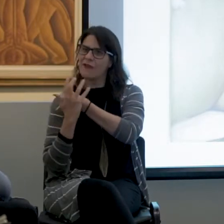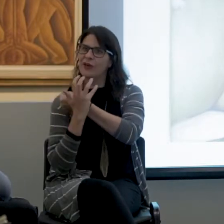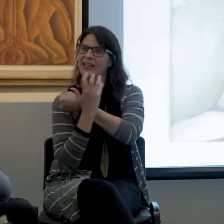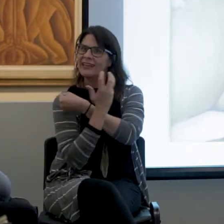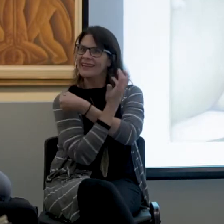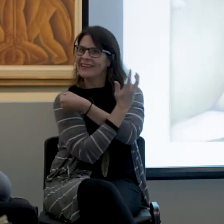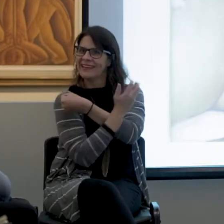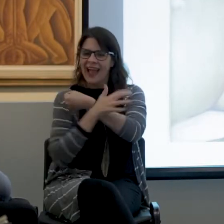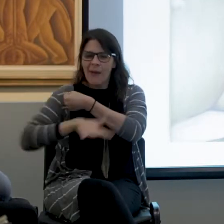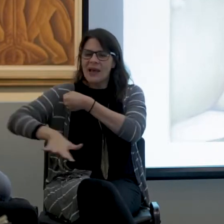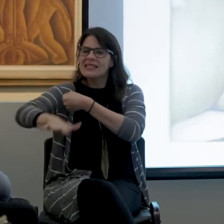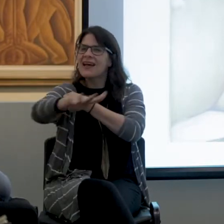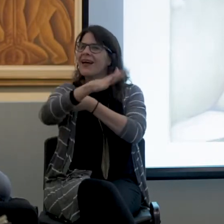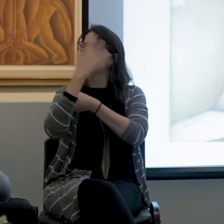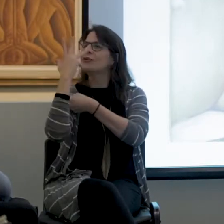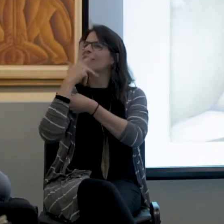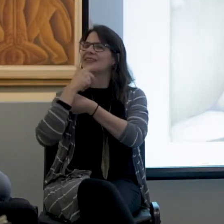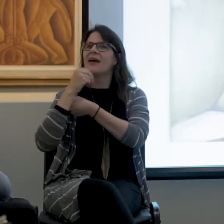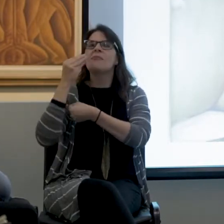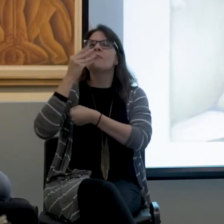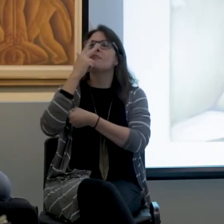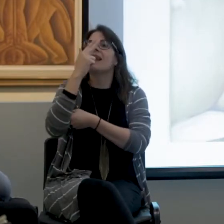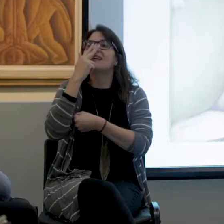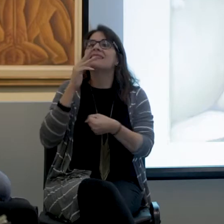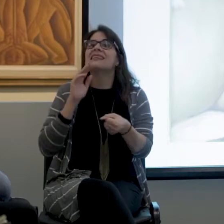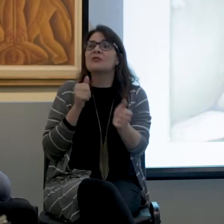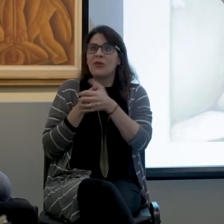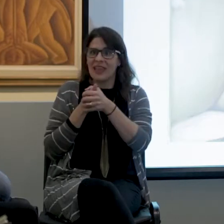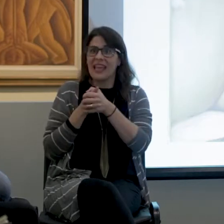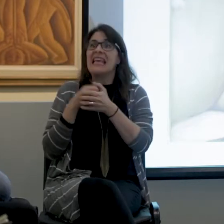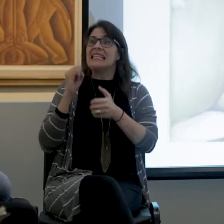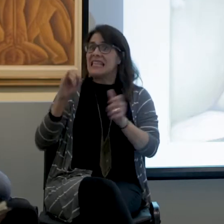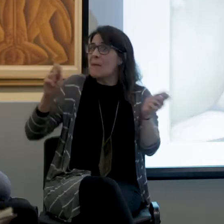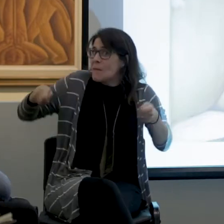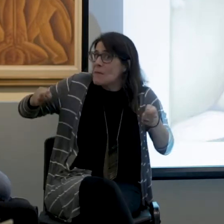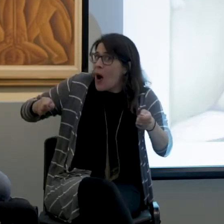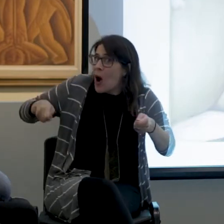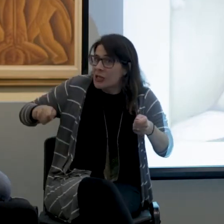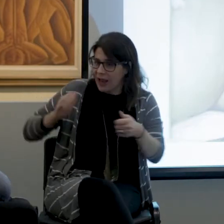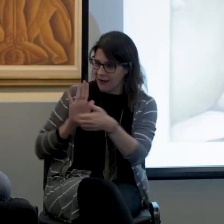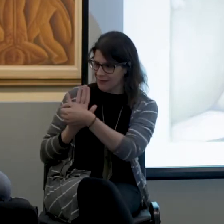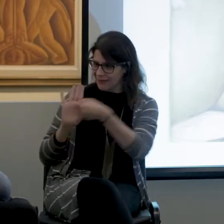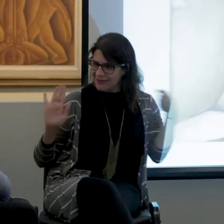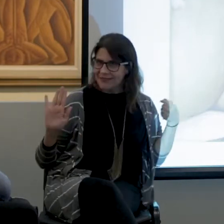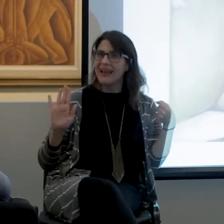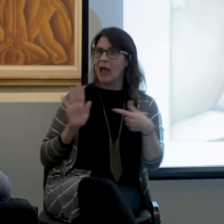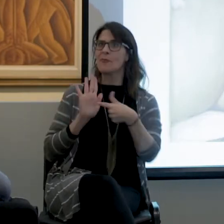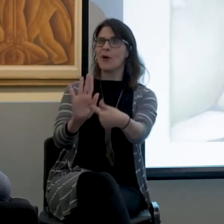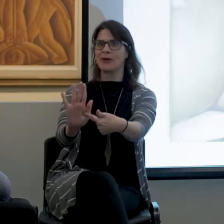né? E o quadro foi embora assim e tal. E quando podia, o cara abria.